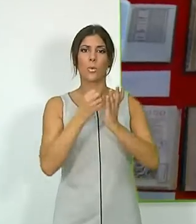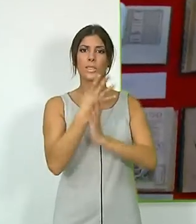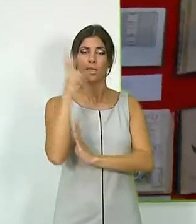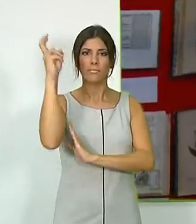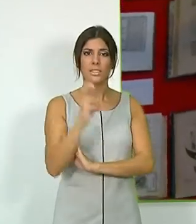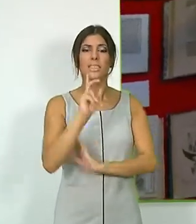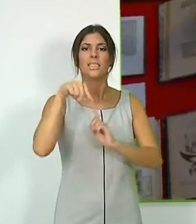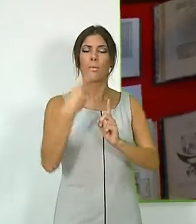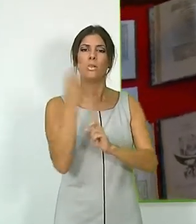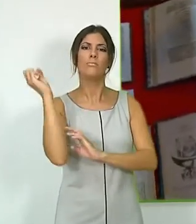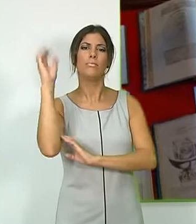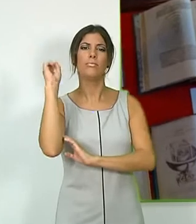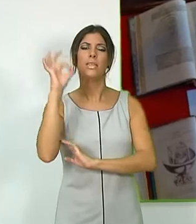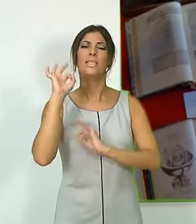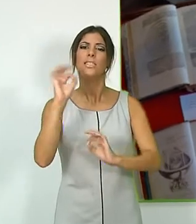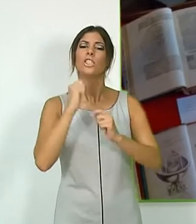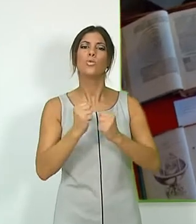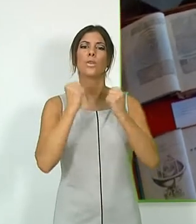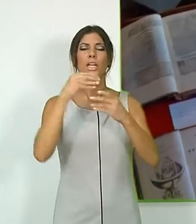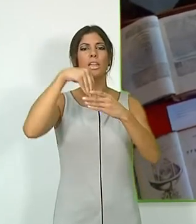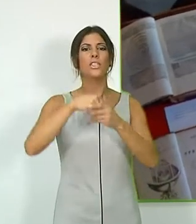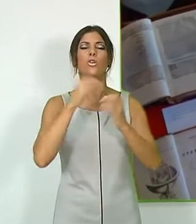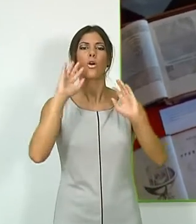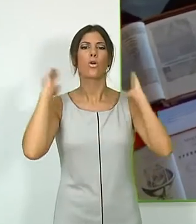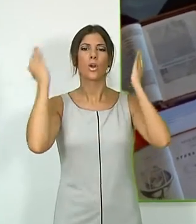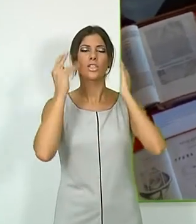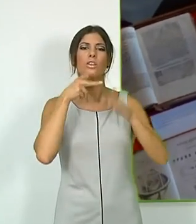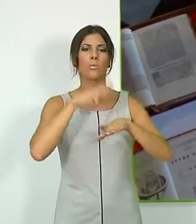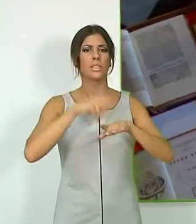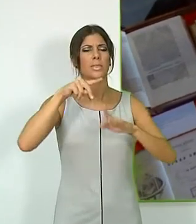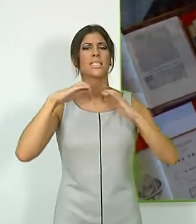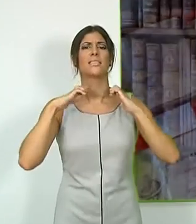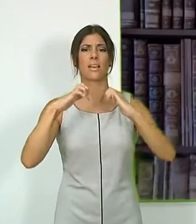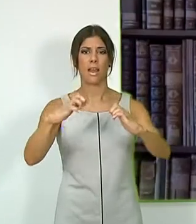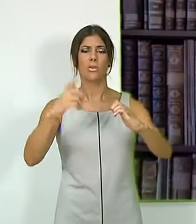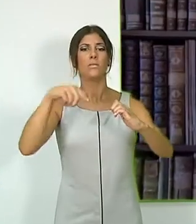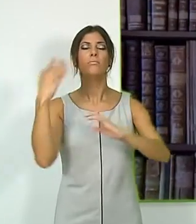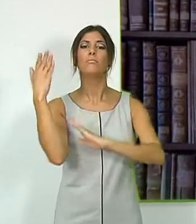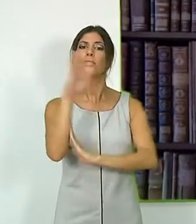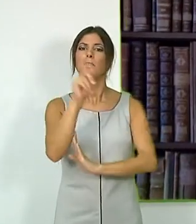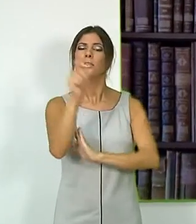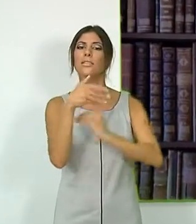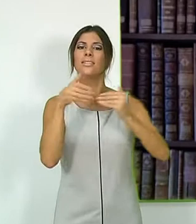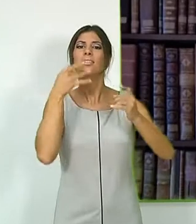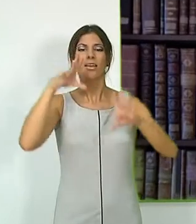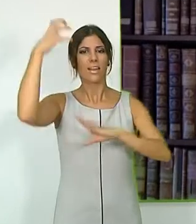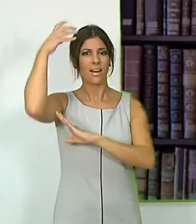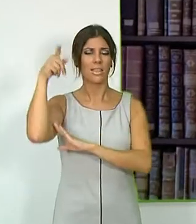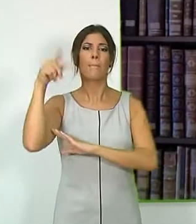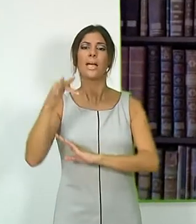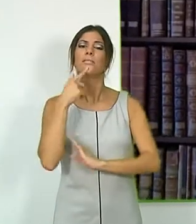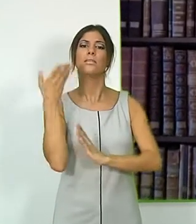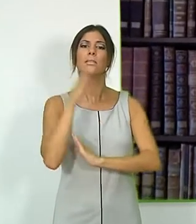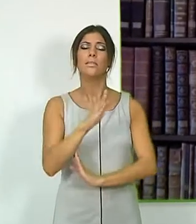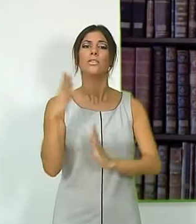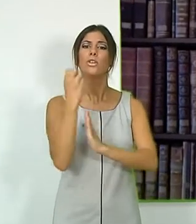durante la mañana, seguido de la sesión parlamentaria institucional del Congreso de los Diputados y del Senado, presidida por sus majestades los Reyes, con la